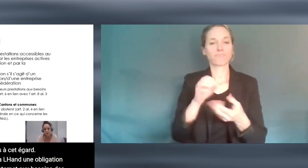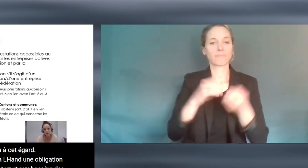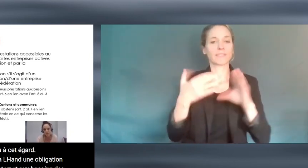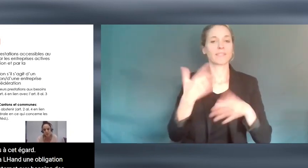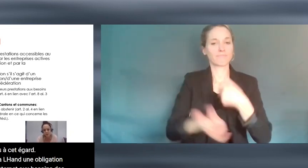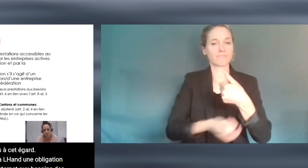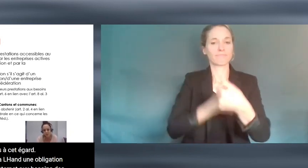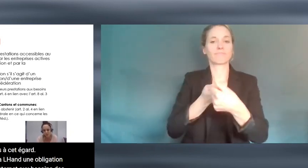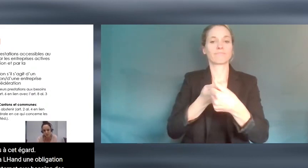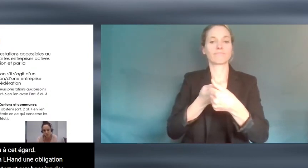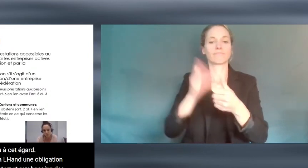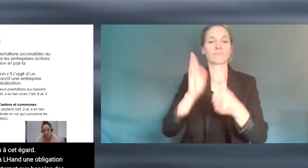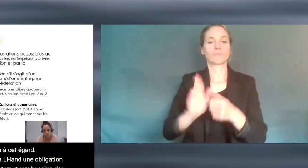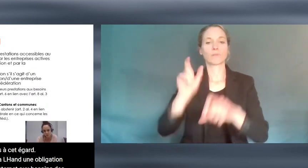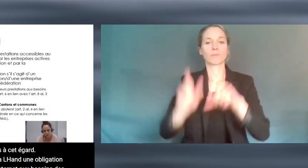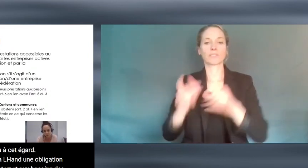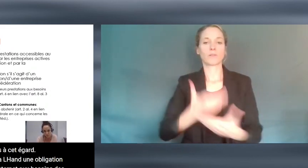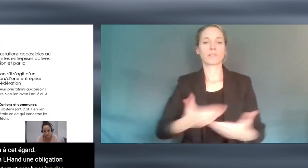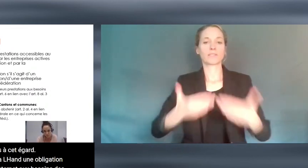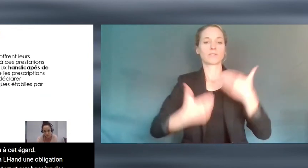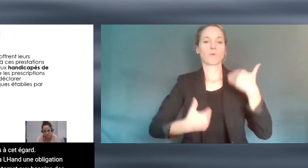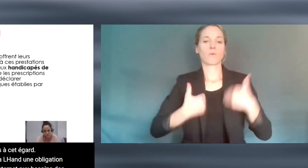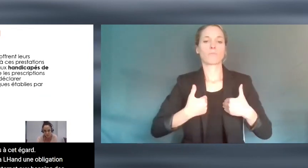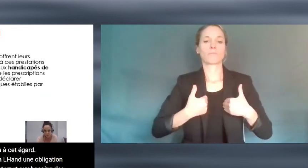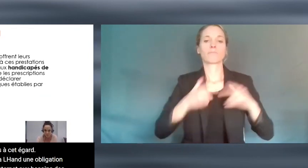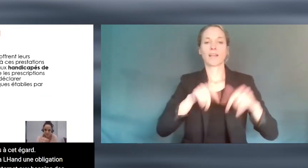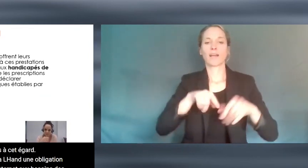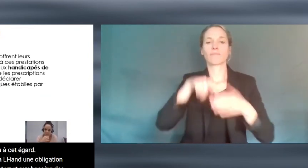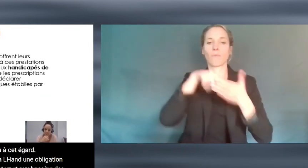des personnes en situation de handicap.